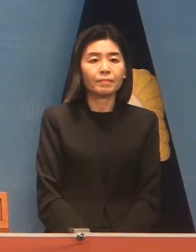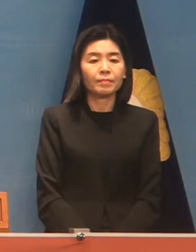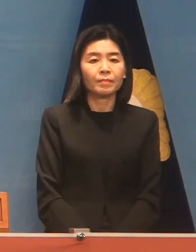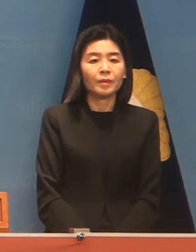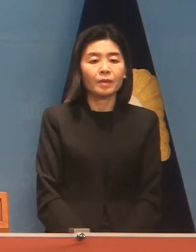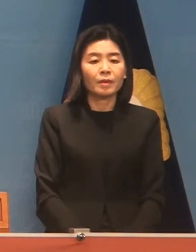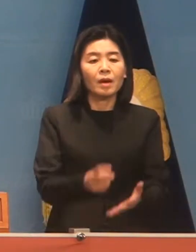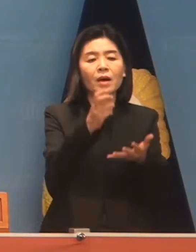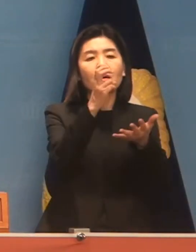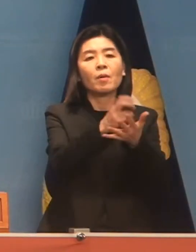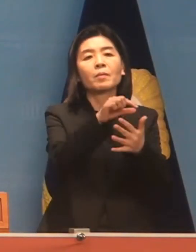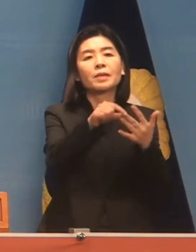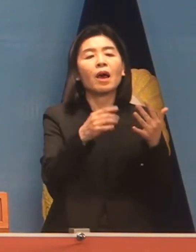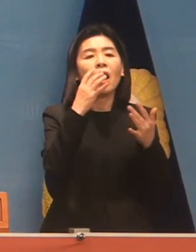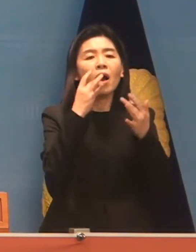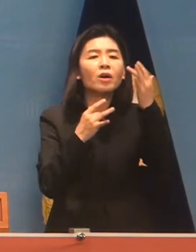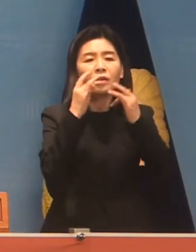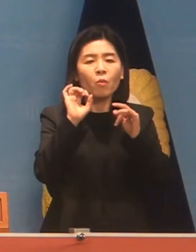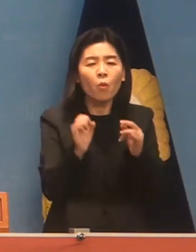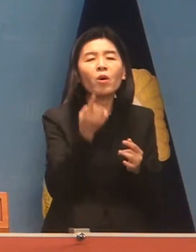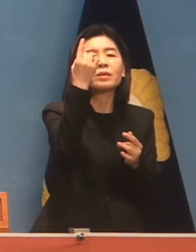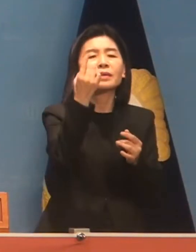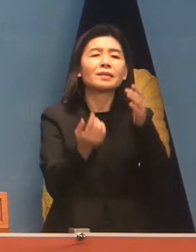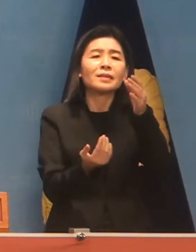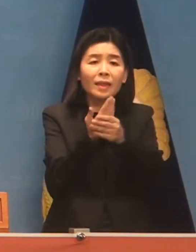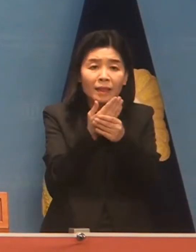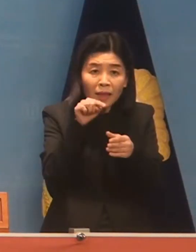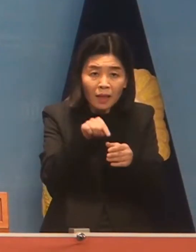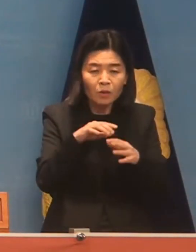법 제도의 허점이 만든 사태,